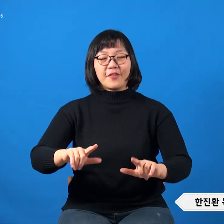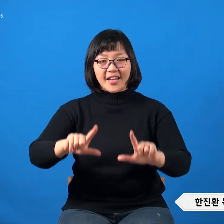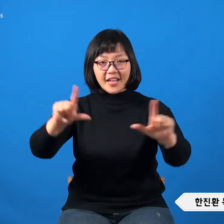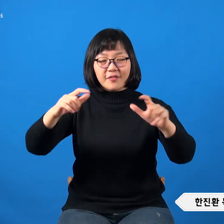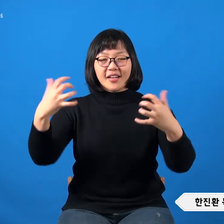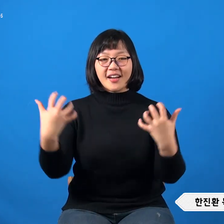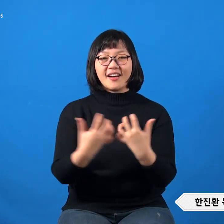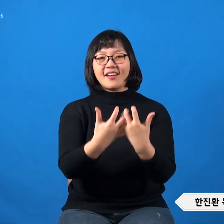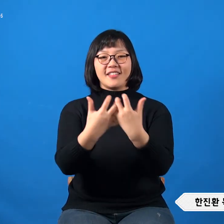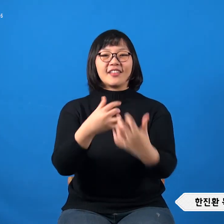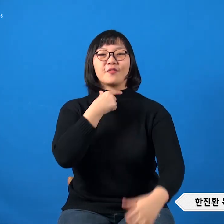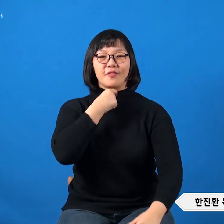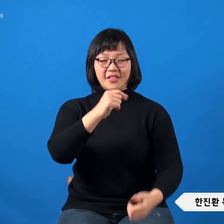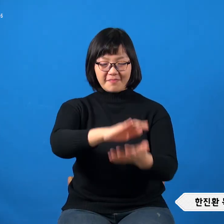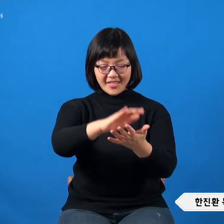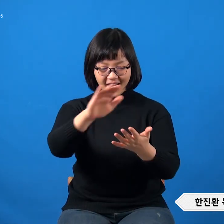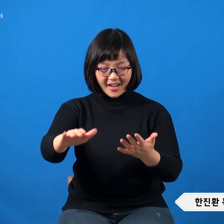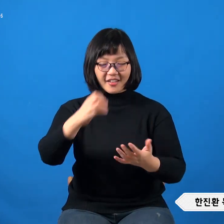소원합니다.